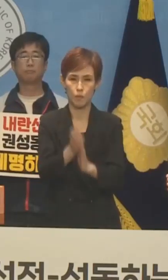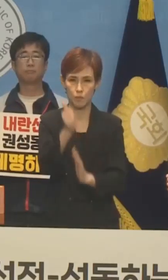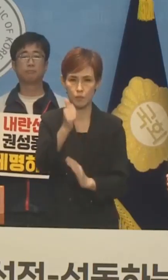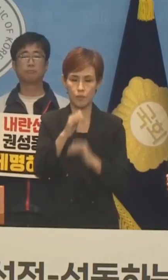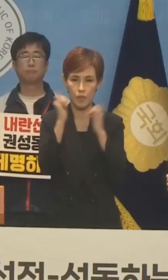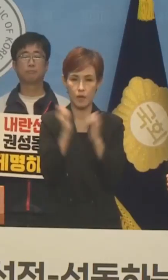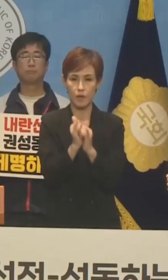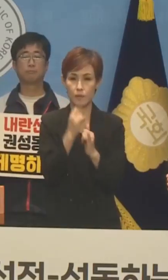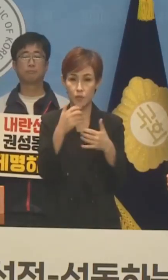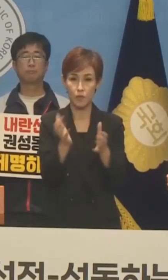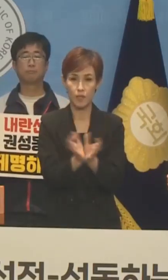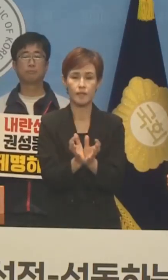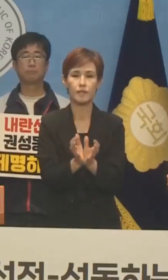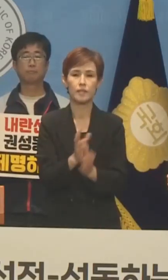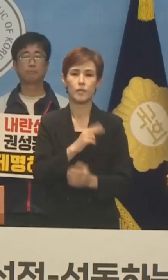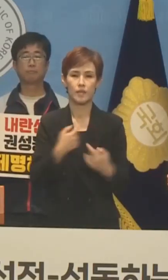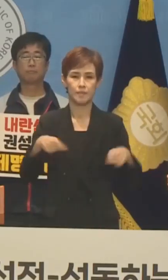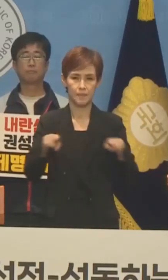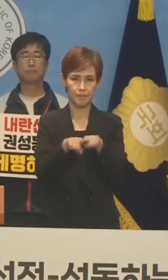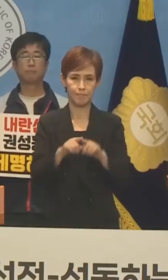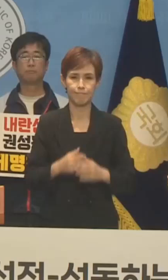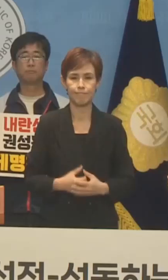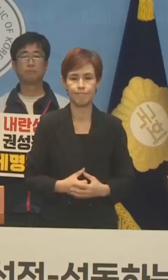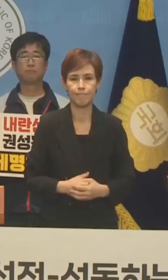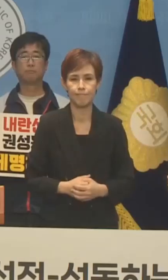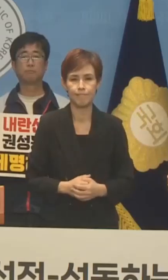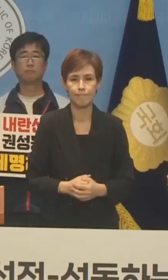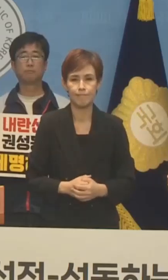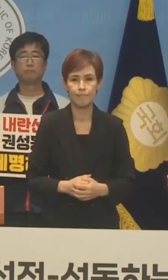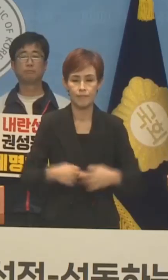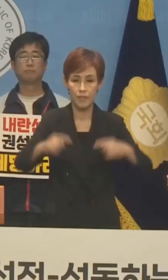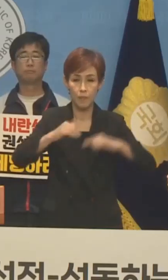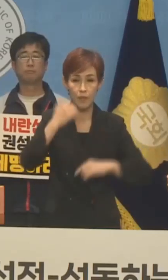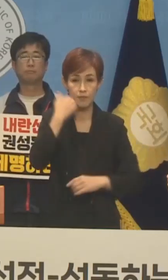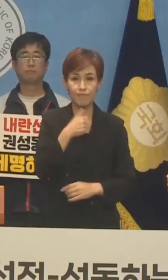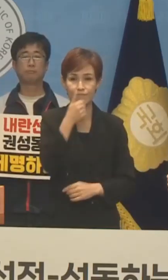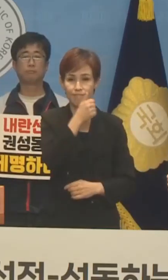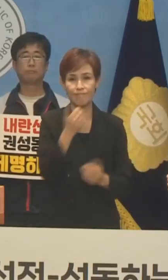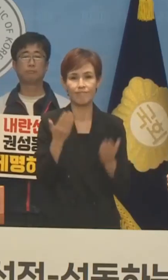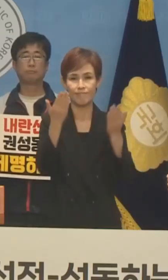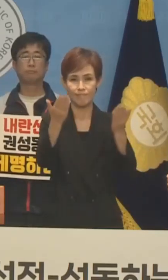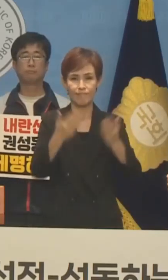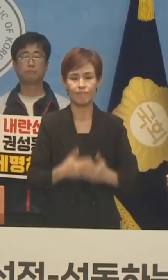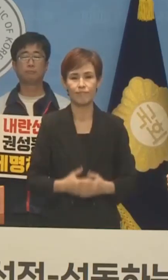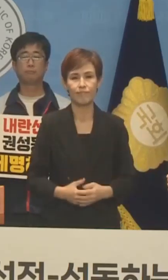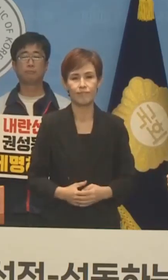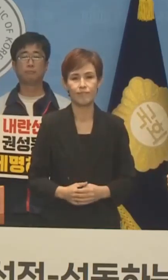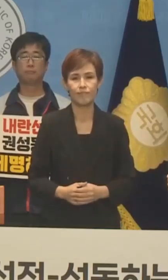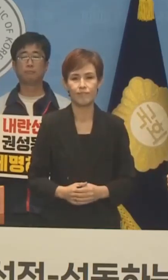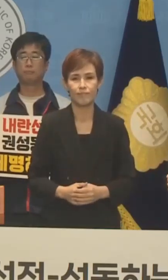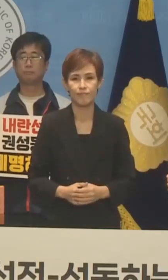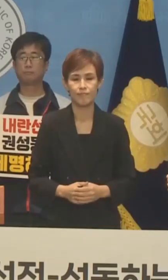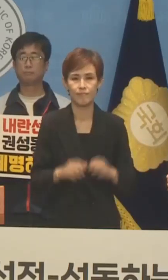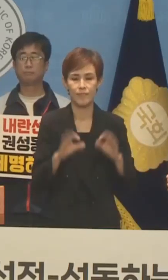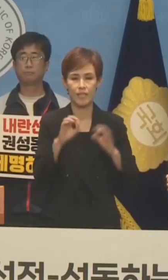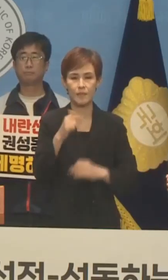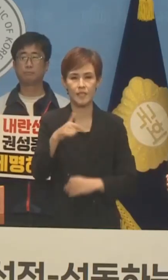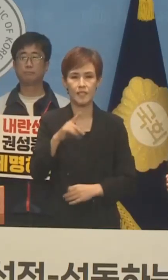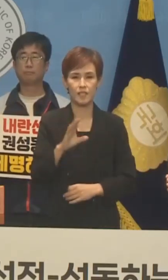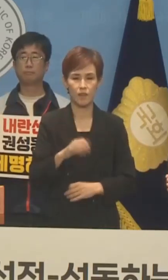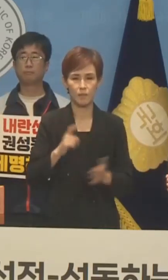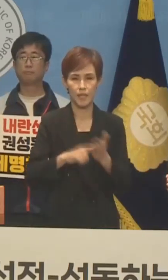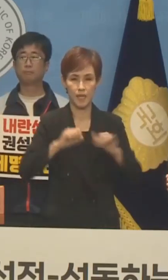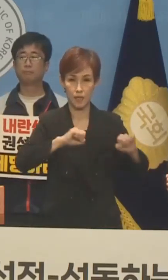한창민 의원실이 공동 주최합니다. 참가자 먼저 소개해드리도록 하겠습니다. 김은정